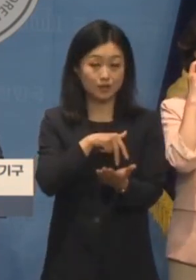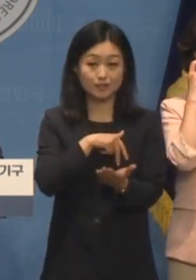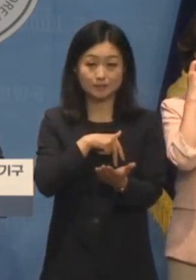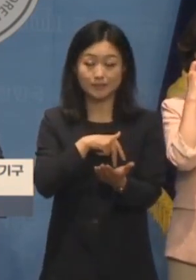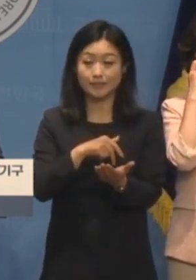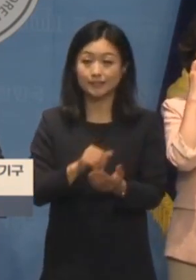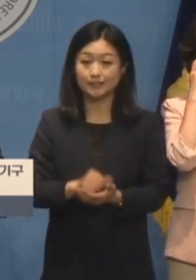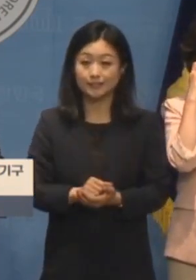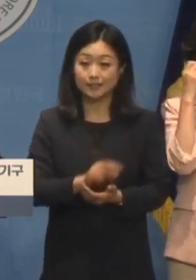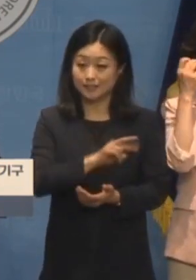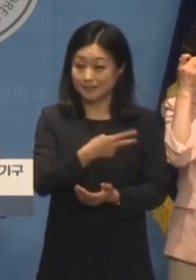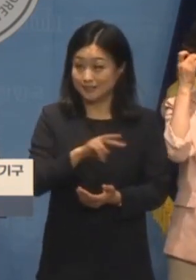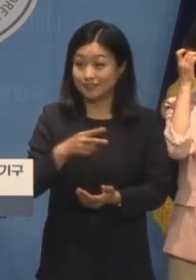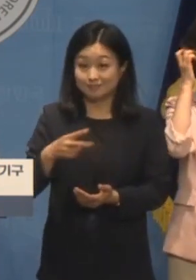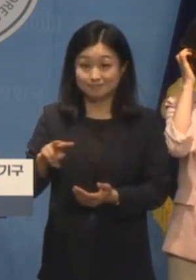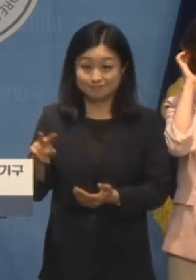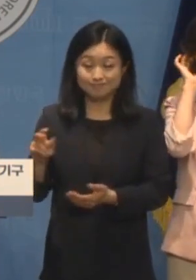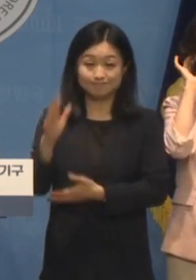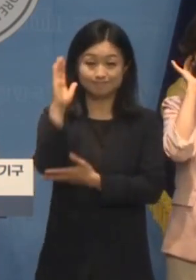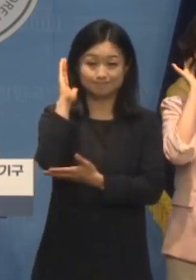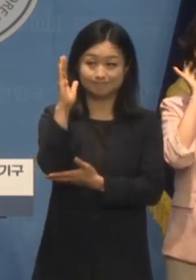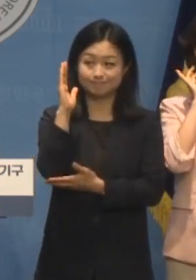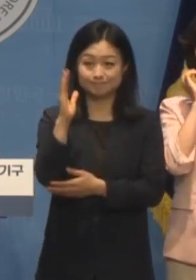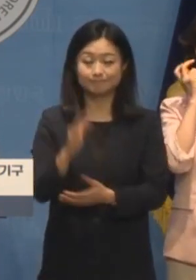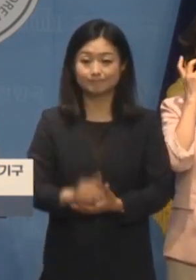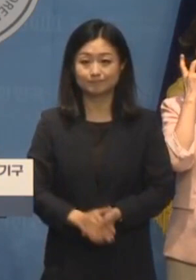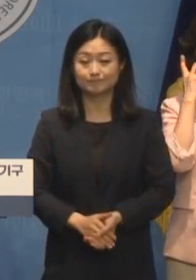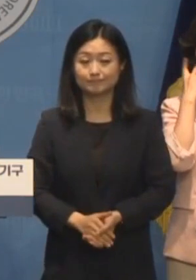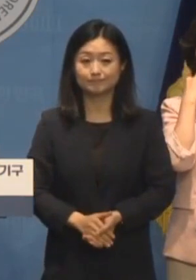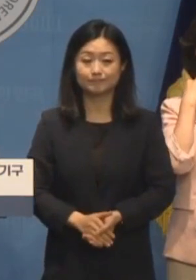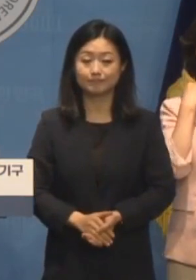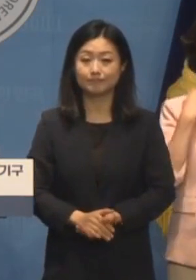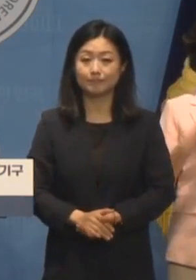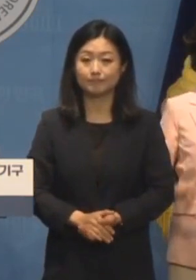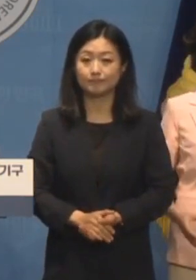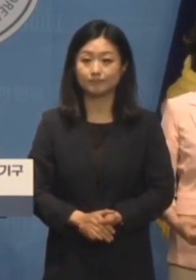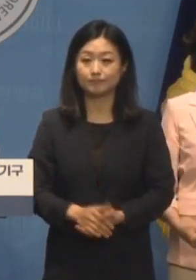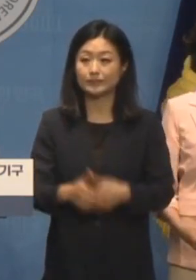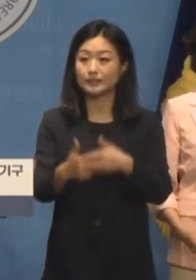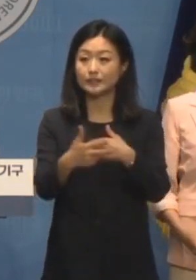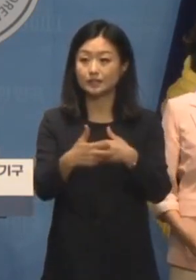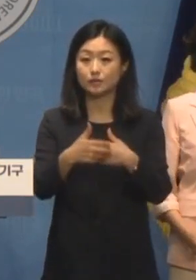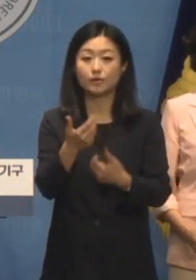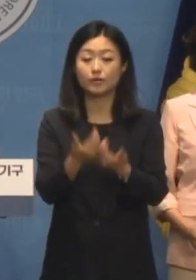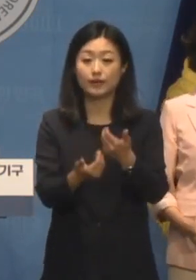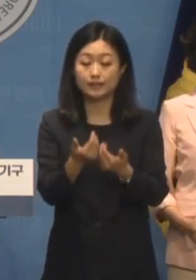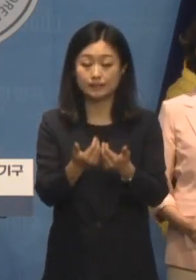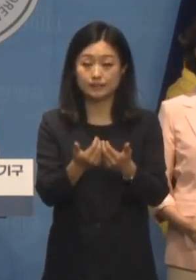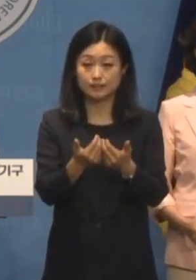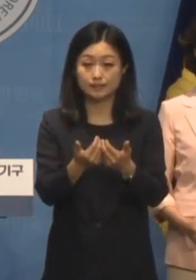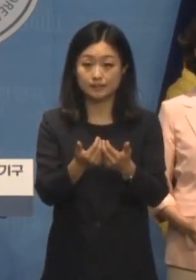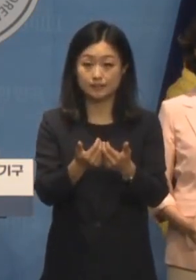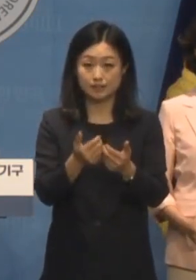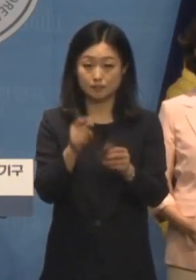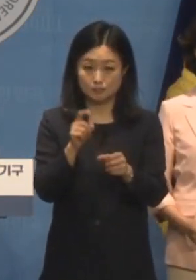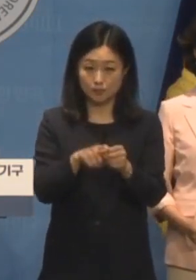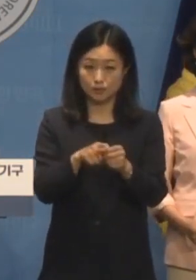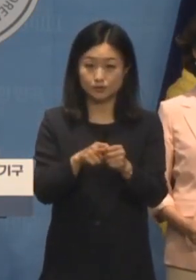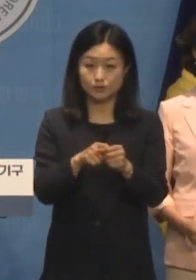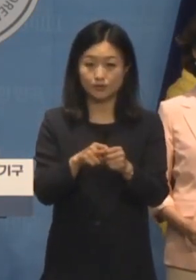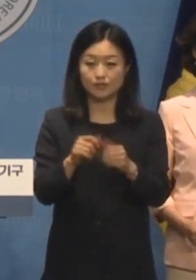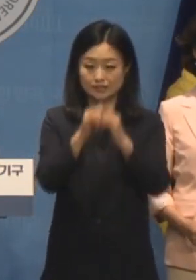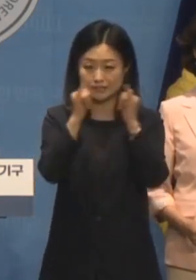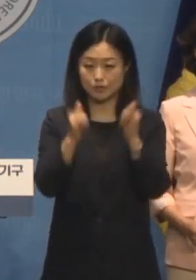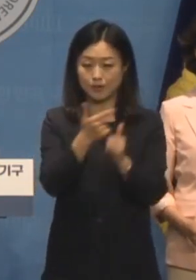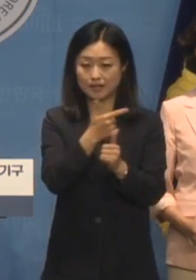의원님들께서 순차적으로 낭독하겠습니다 의료 대란 해결을 위한 사회적 대타협기구 국회 설치